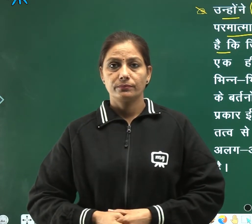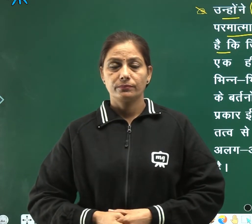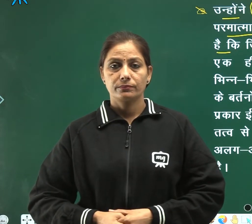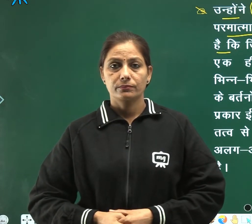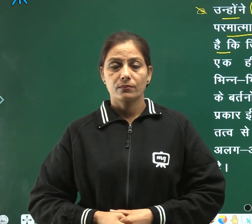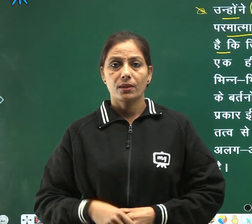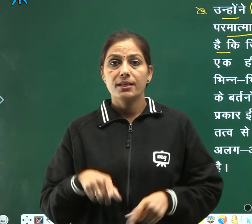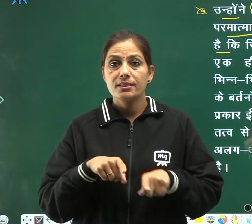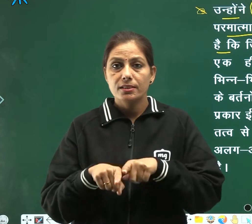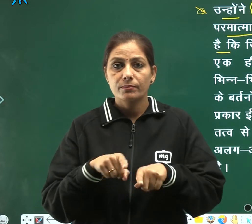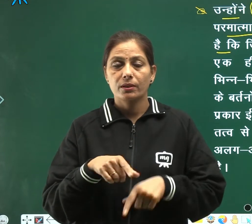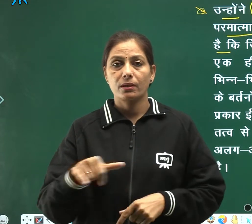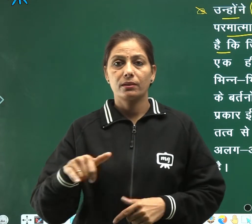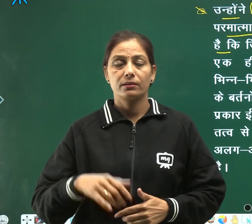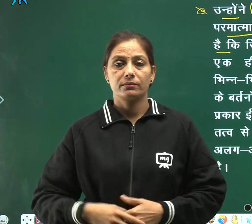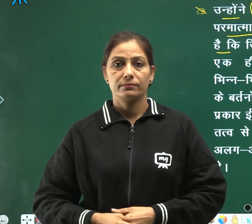जिस प्रकार